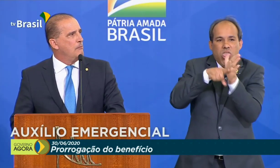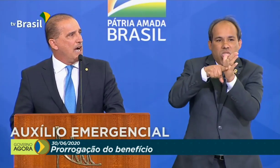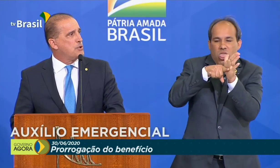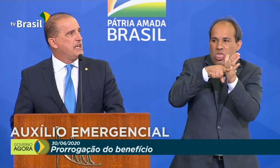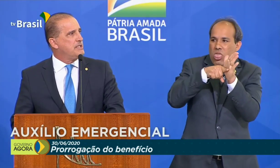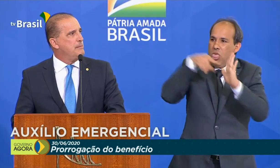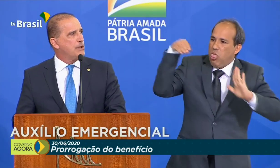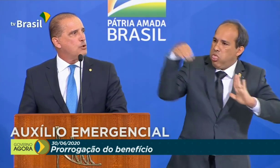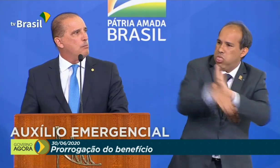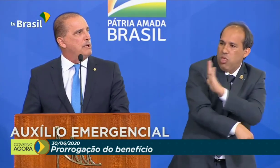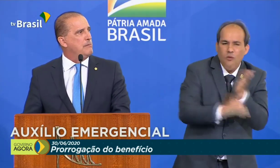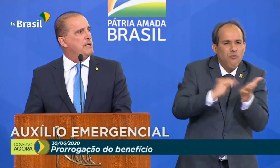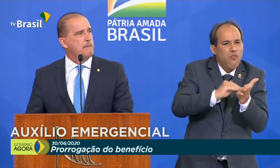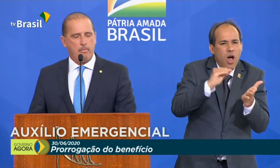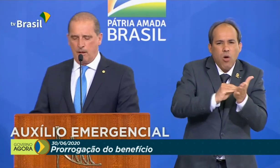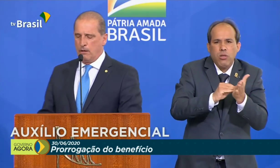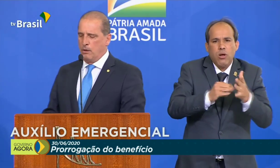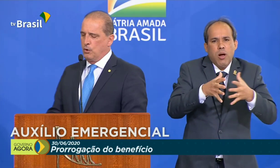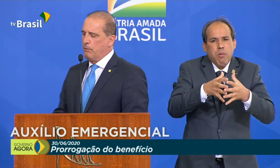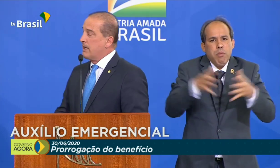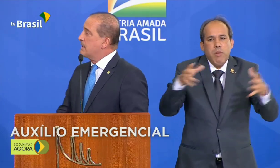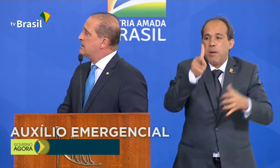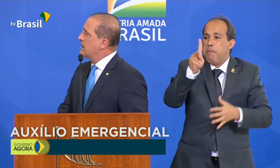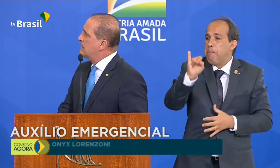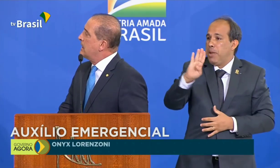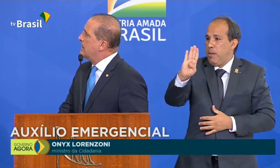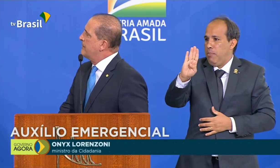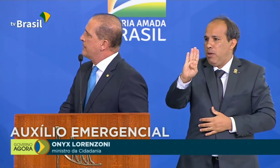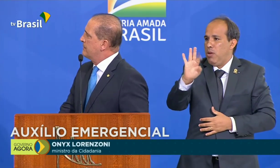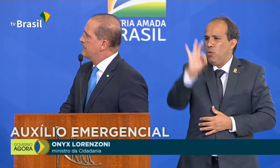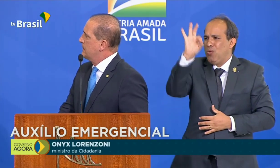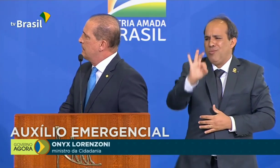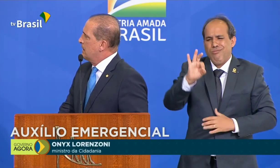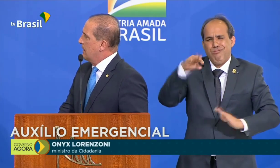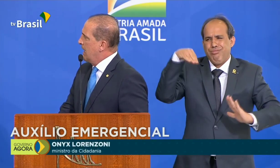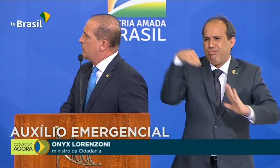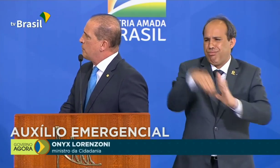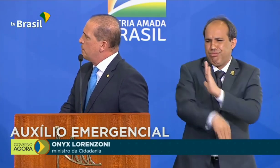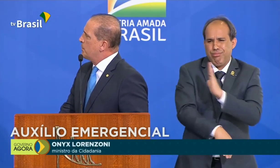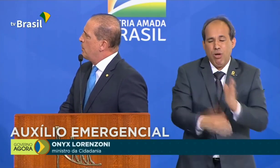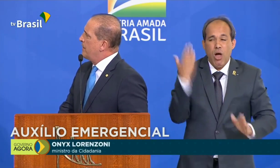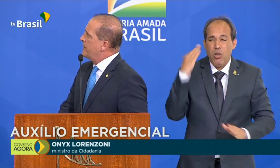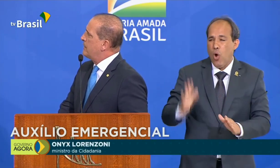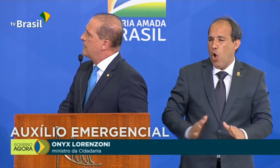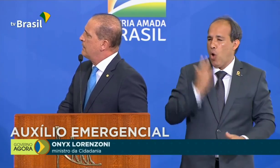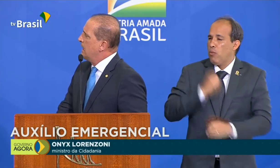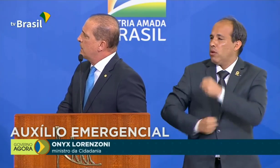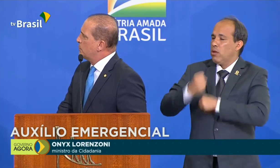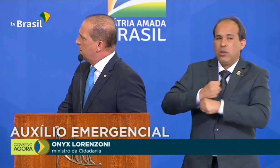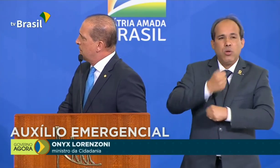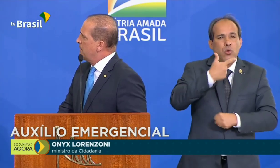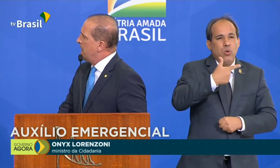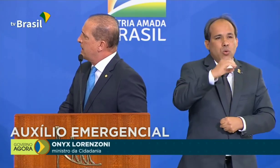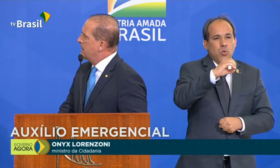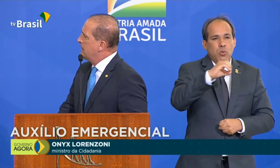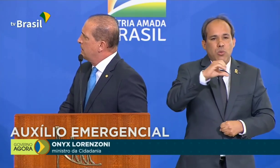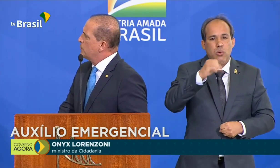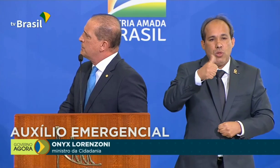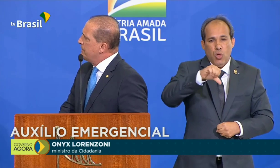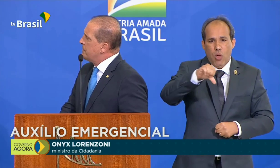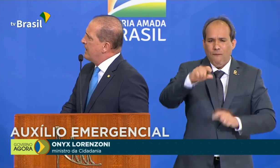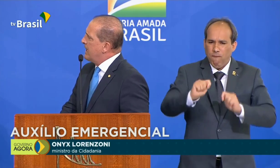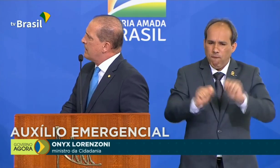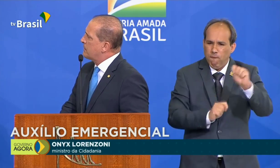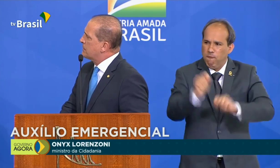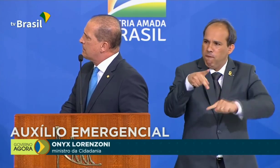de baixo crescimento do PIB, numa herança terrível. E lá em 2009, a redução da máquina,